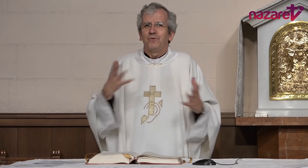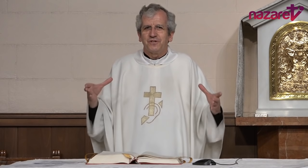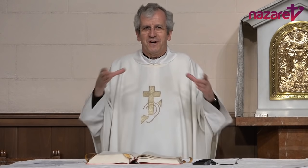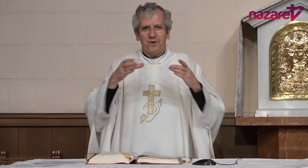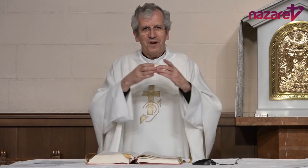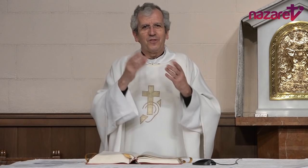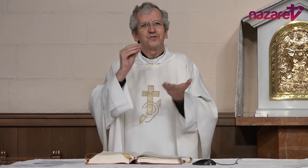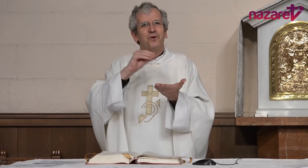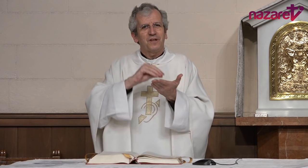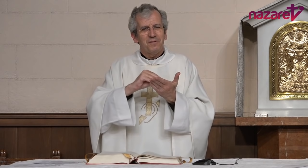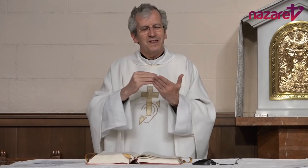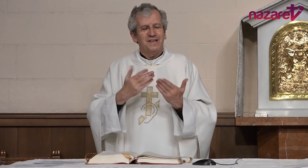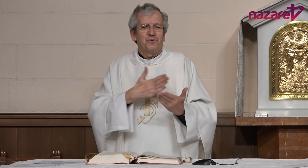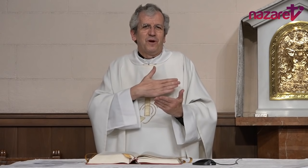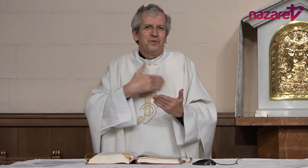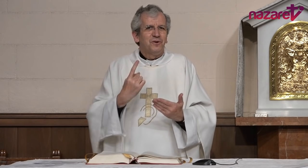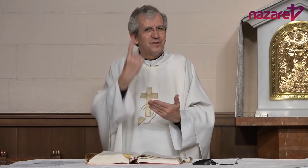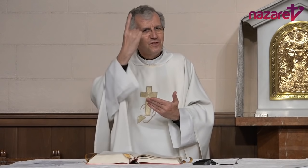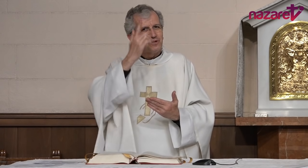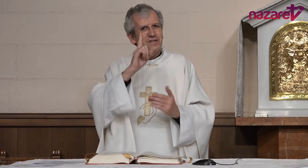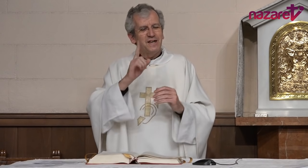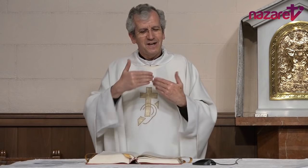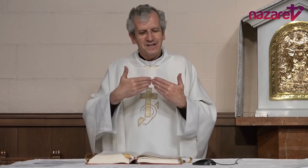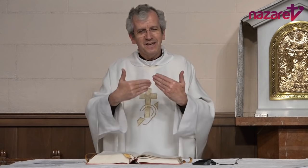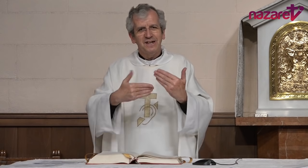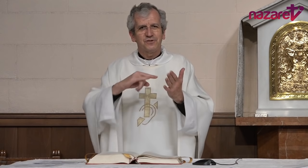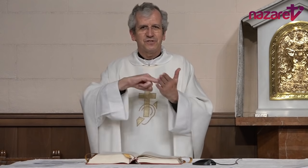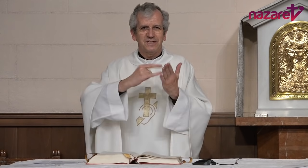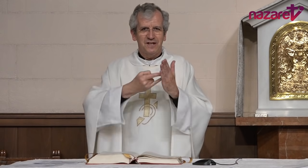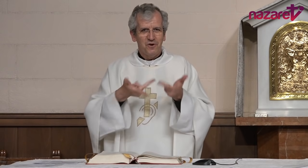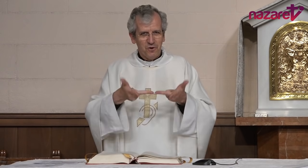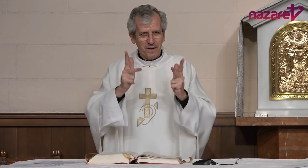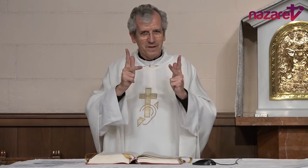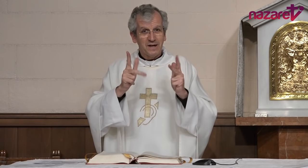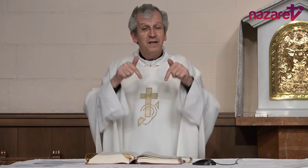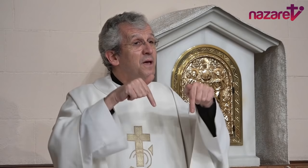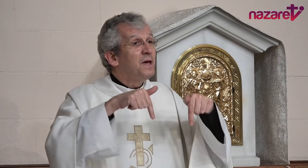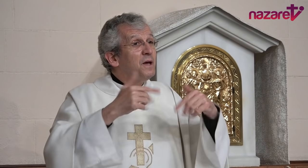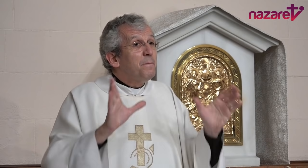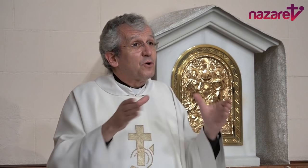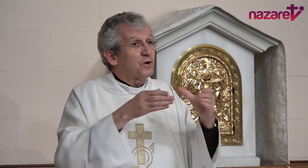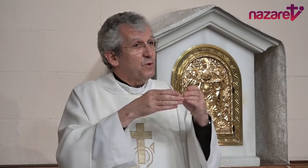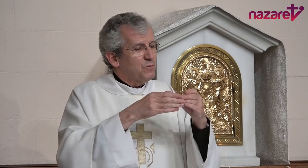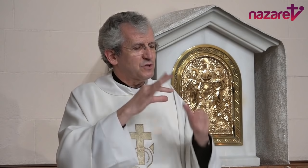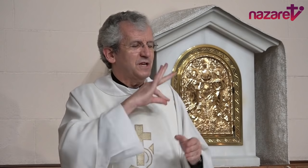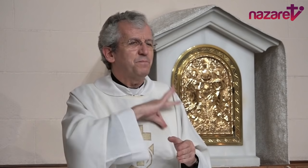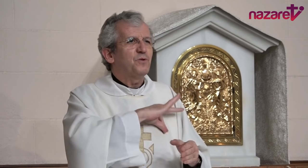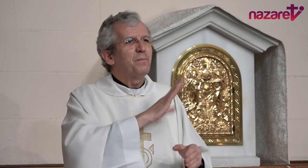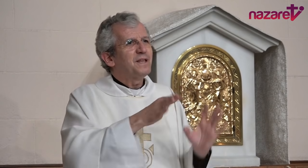podamos reunirnos otra vez cuando Dios quiera y las cosas lo permitan. Pero nos reunimos espiritualmente